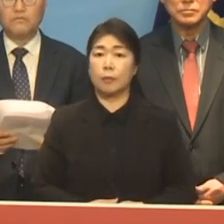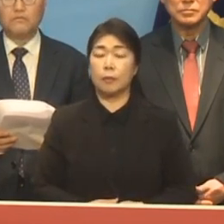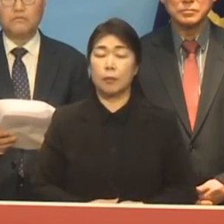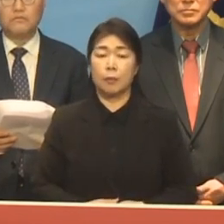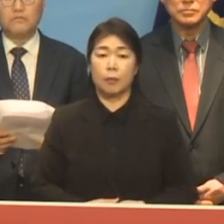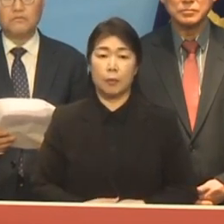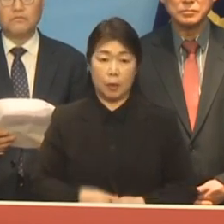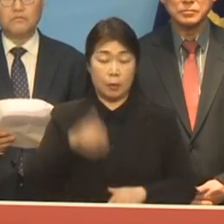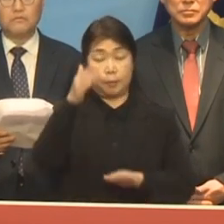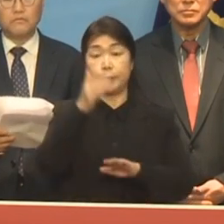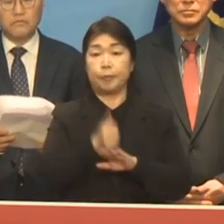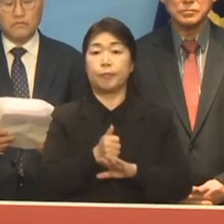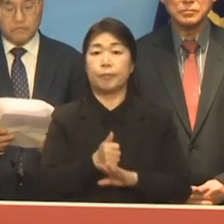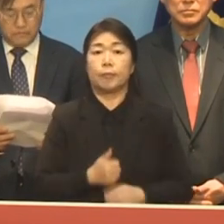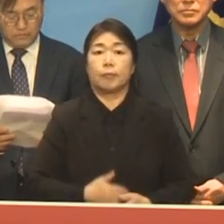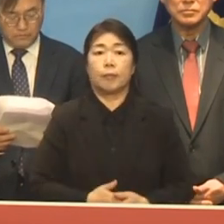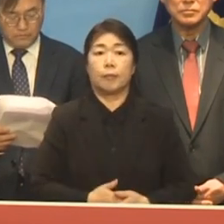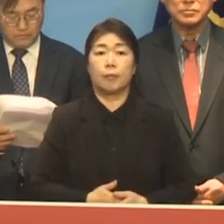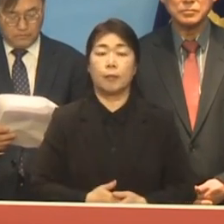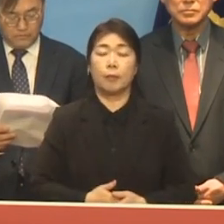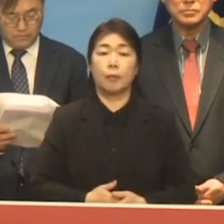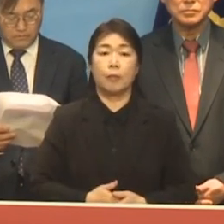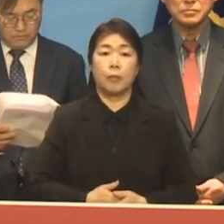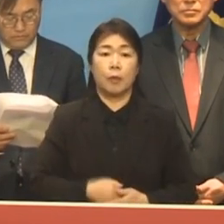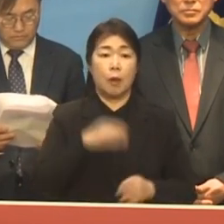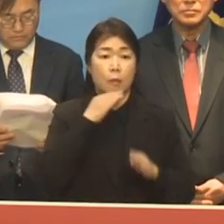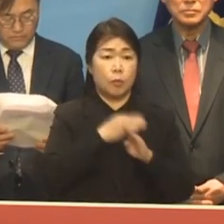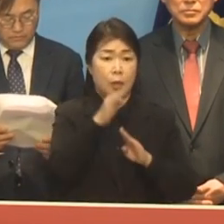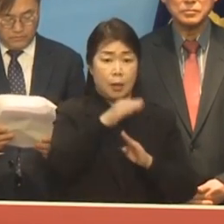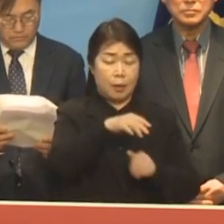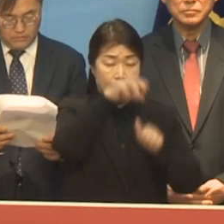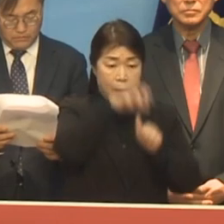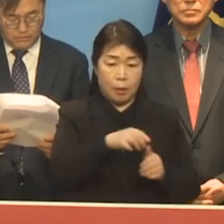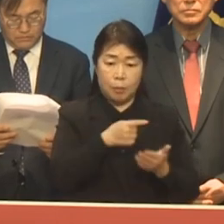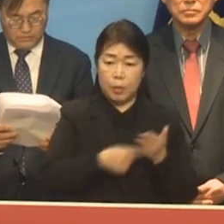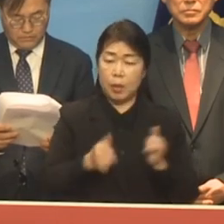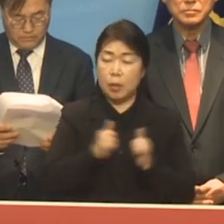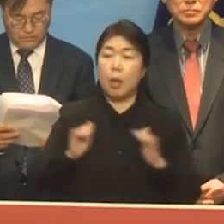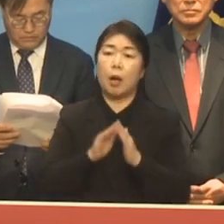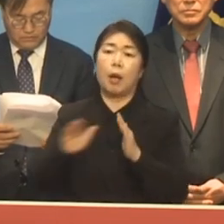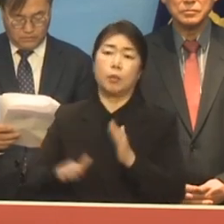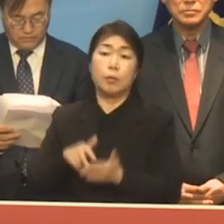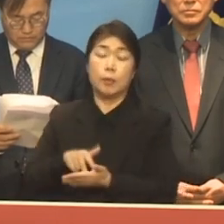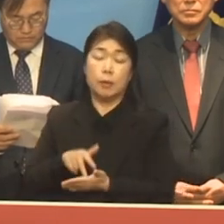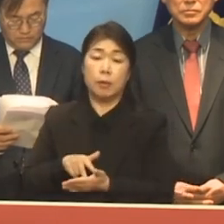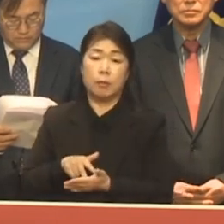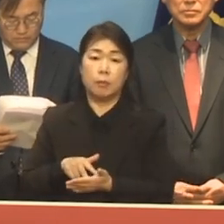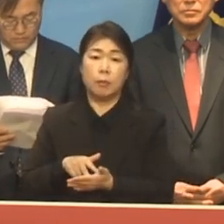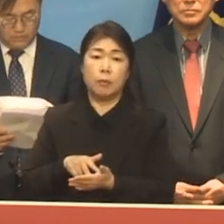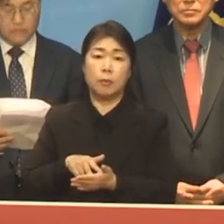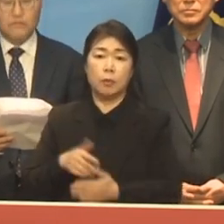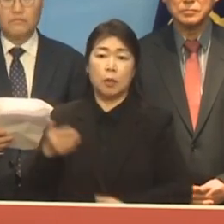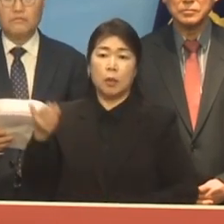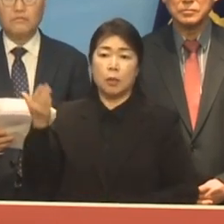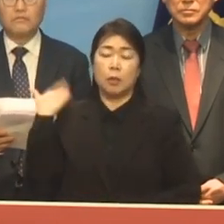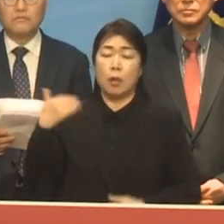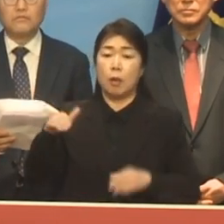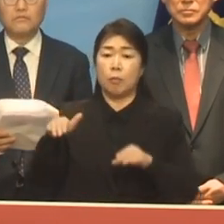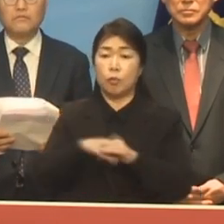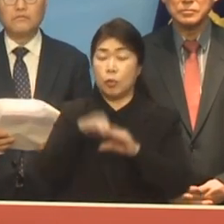끝으로 북한 강금 피해자 가족회는 지난 문재인 정권이